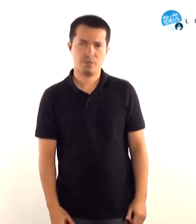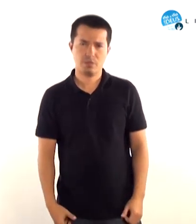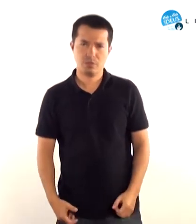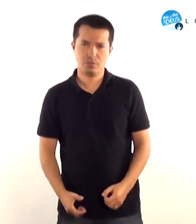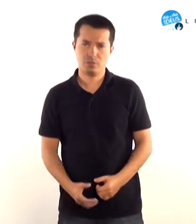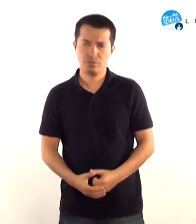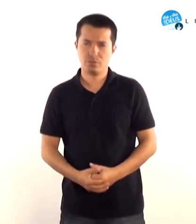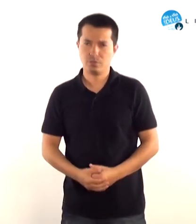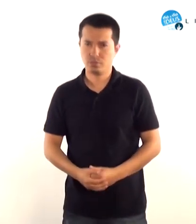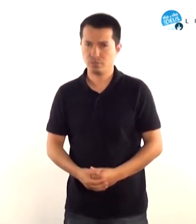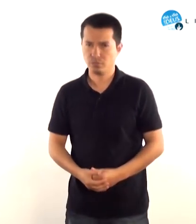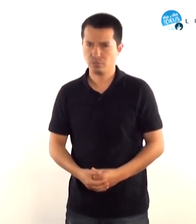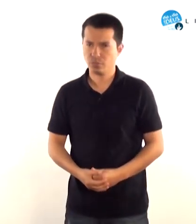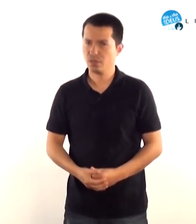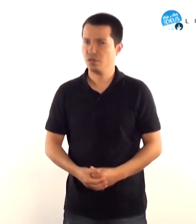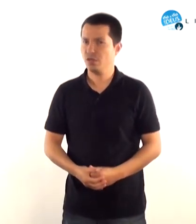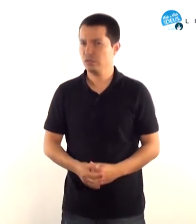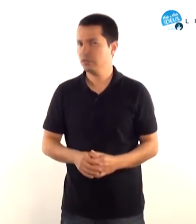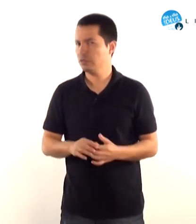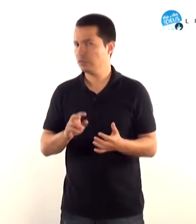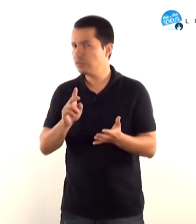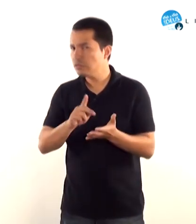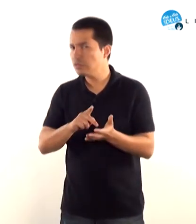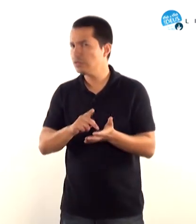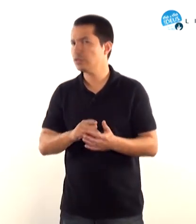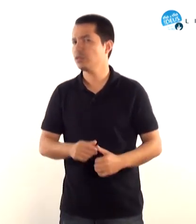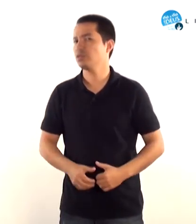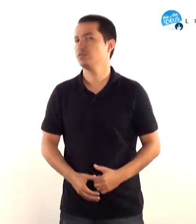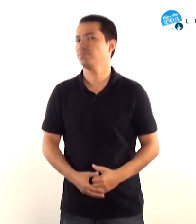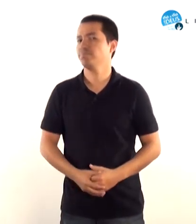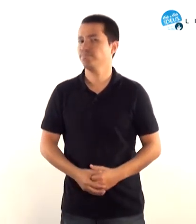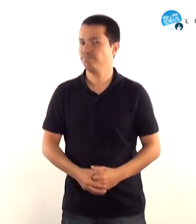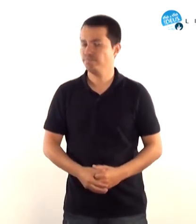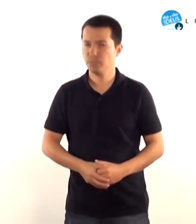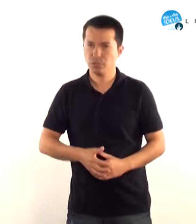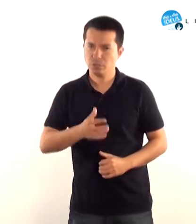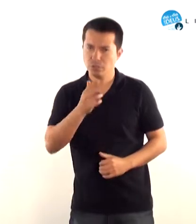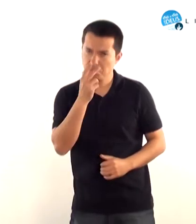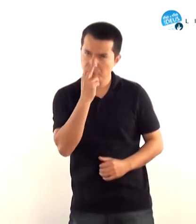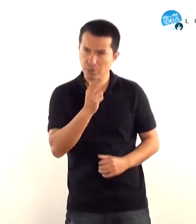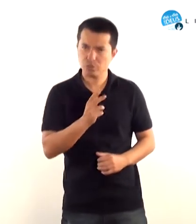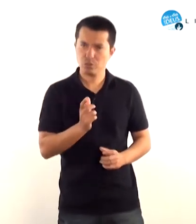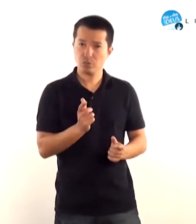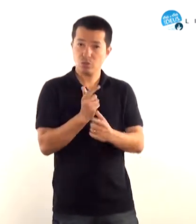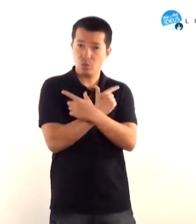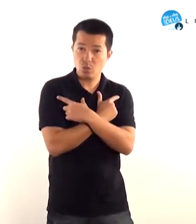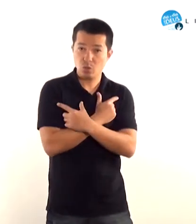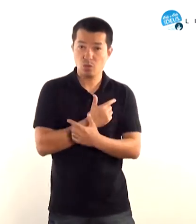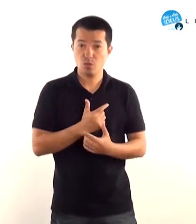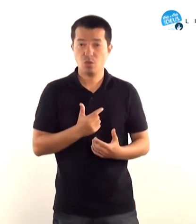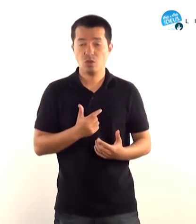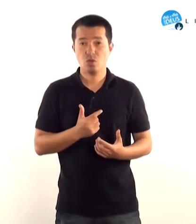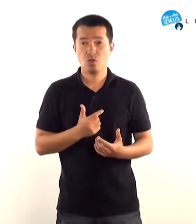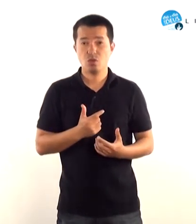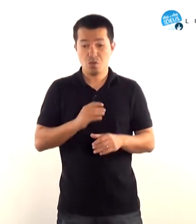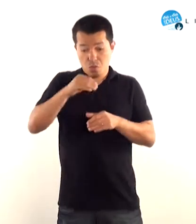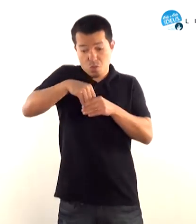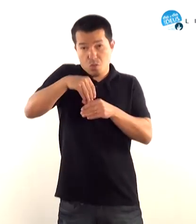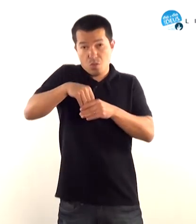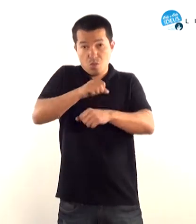É tão sutil isso. Se você perguntar para Ló, quem é o teu Deus? Ele vai dizer